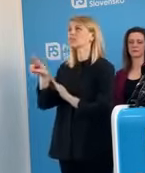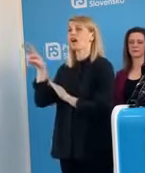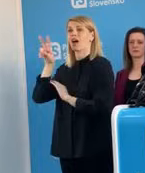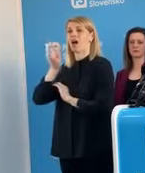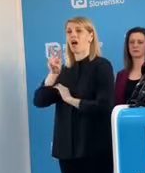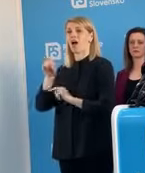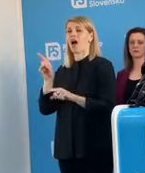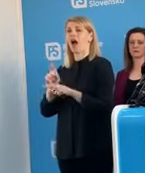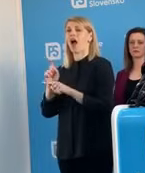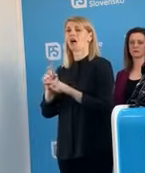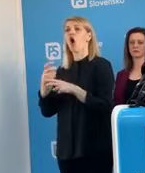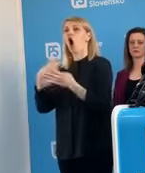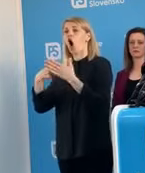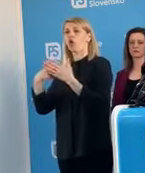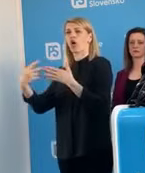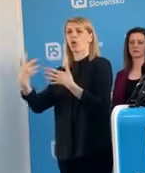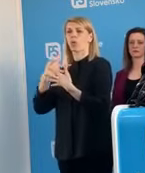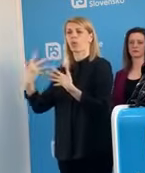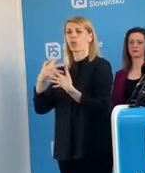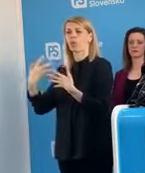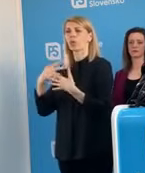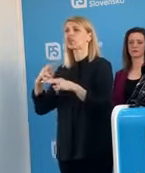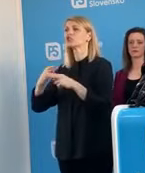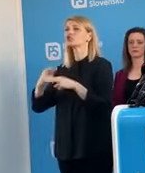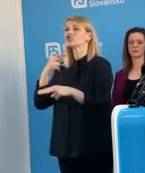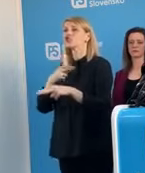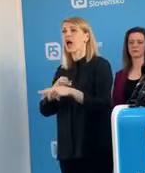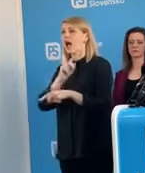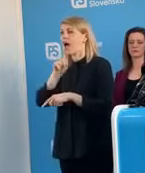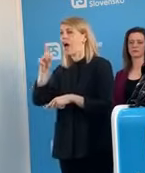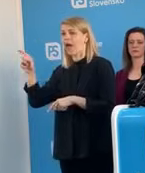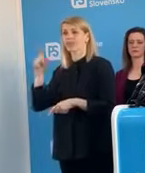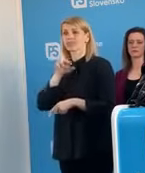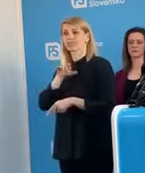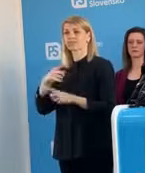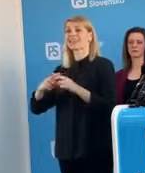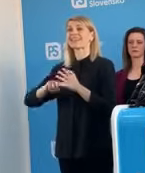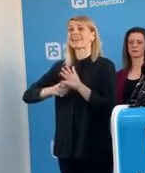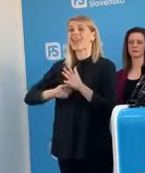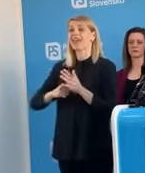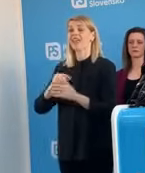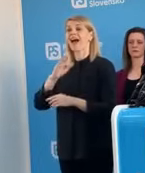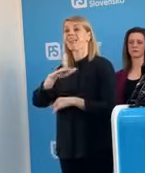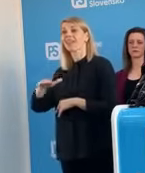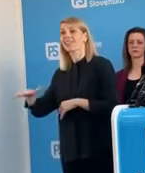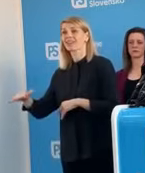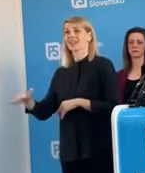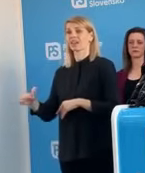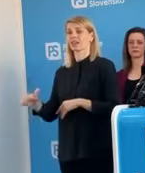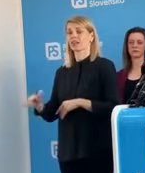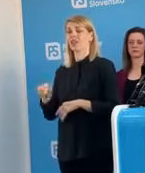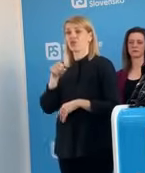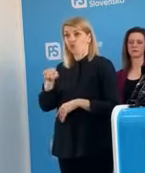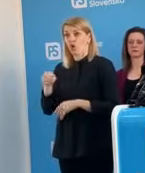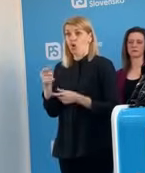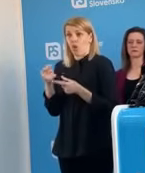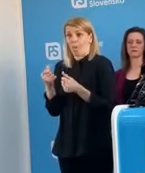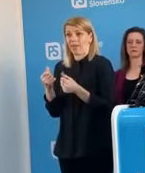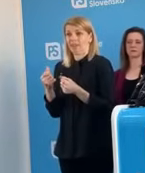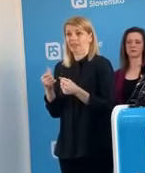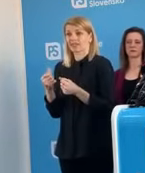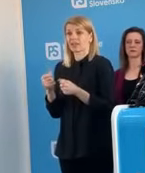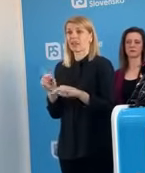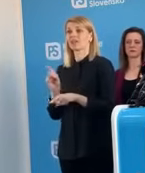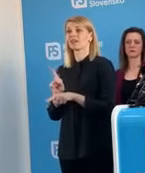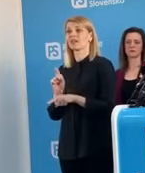vidíme, prefúkajúce okna na štátnych inštitúciách, v triedach, pre deťoch, sú to aj pre deti a sú to aj presne tie lepšie